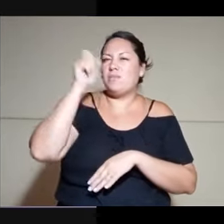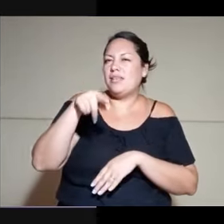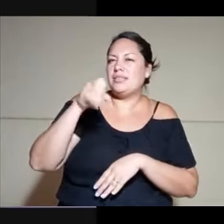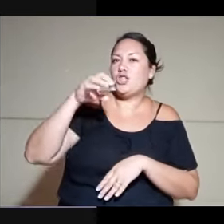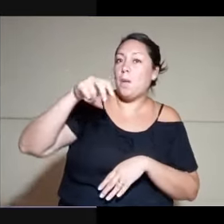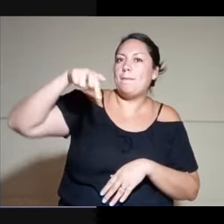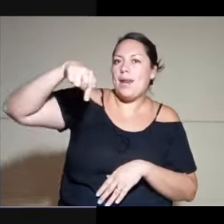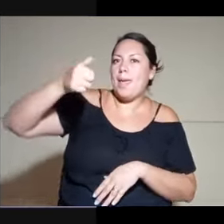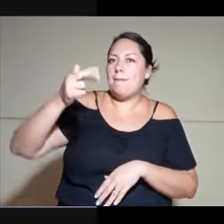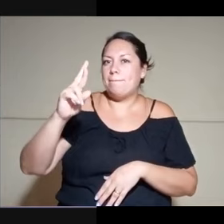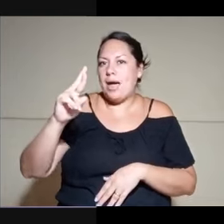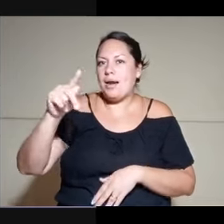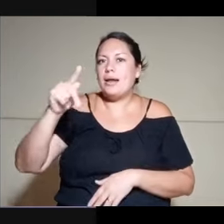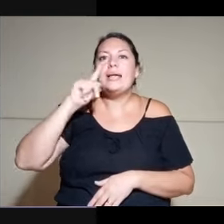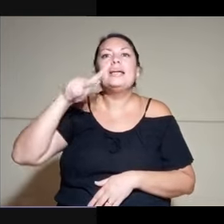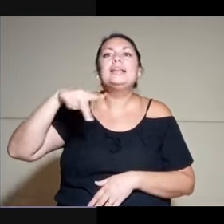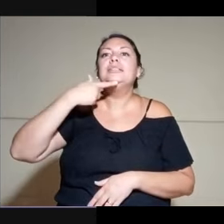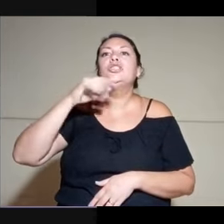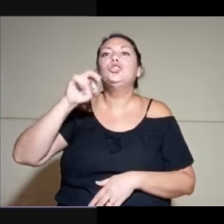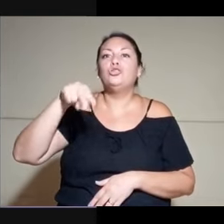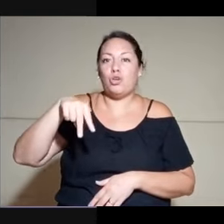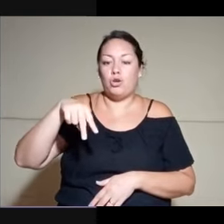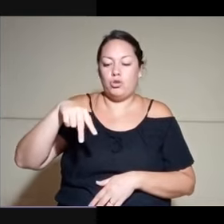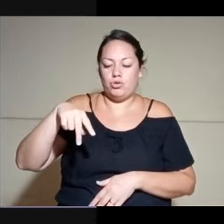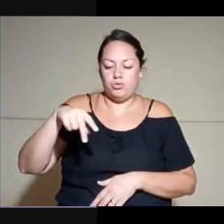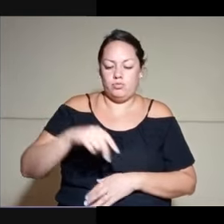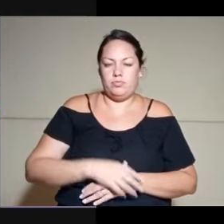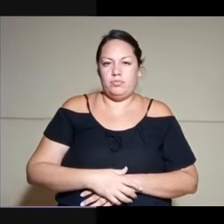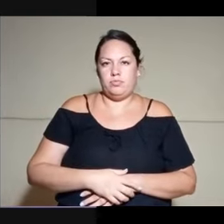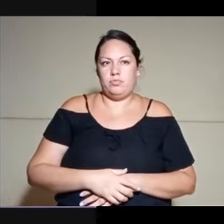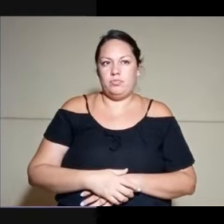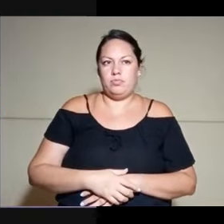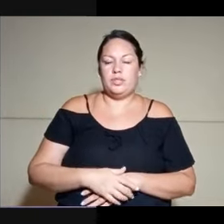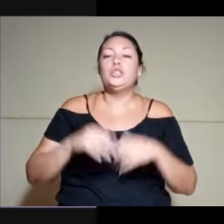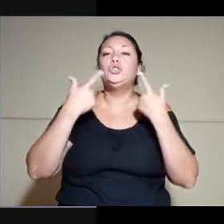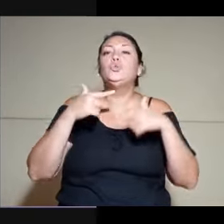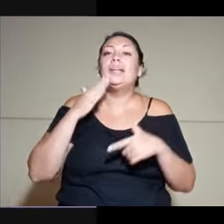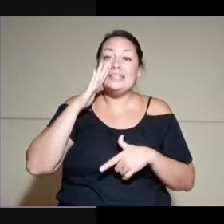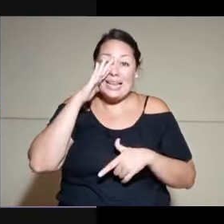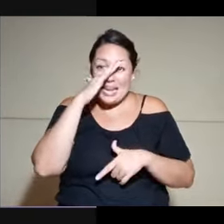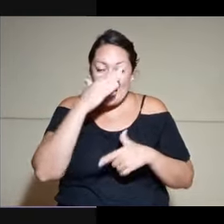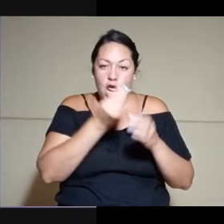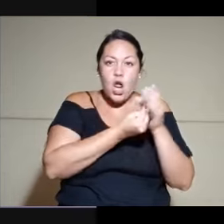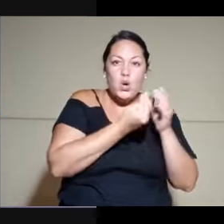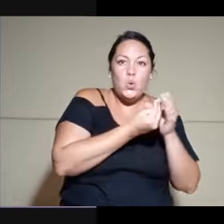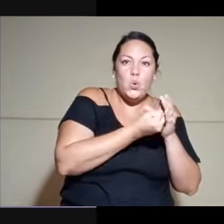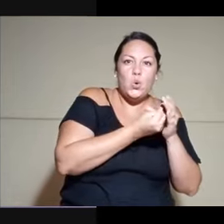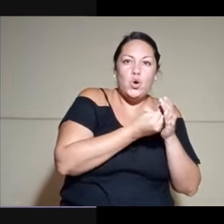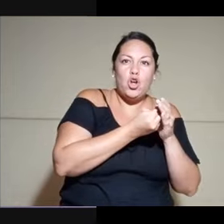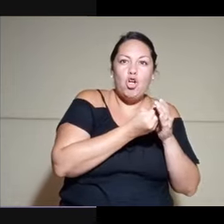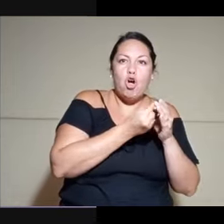está relacionada con el movimiento, la sustancia negra, que en su enfermedad es la enfermedad de Parkinson.